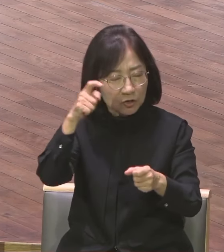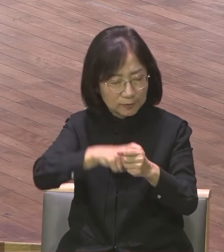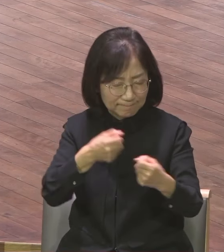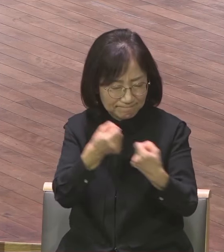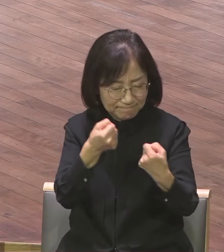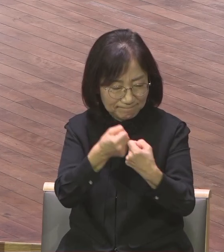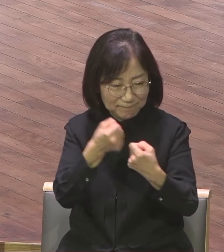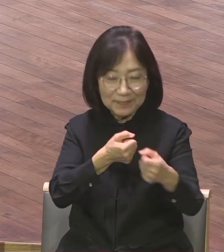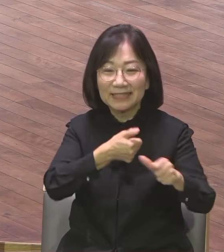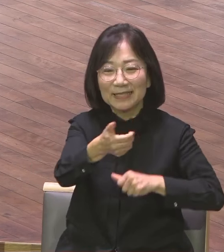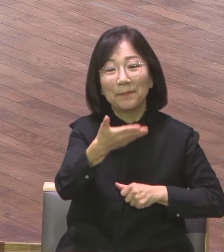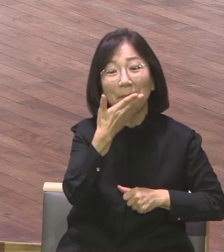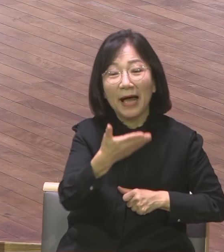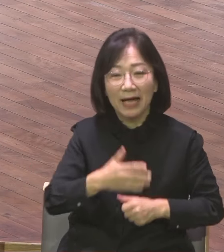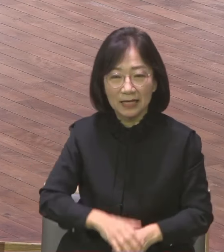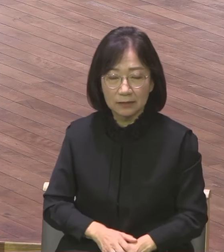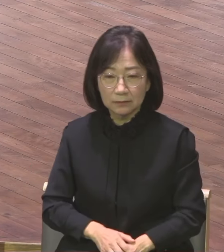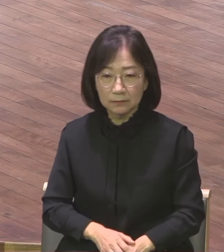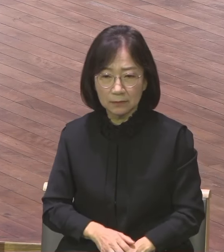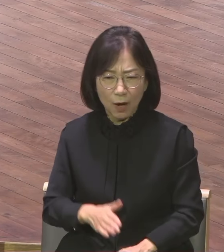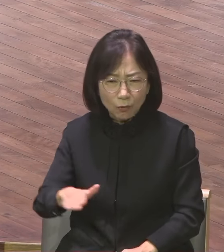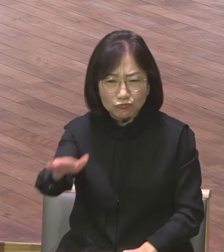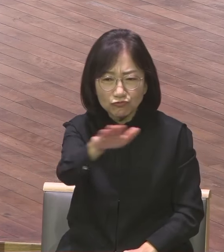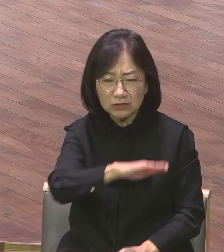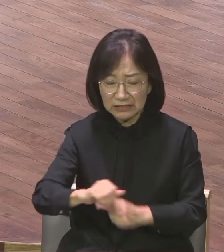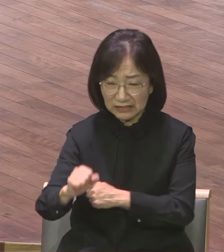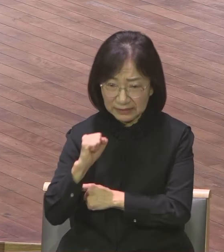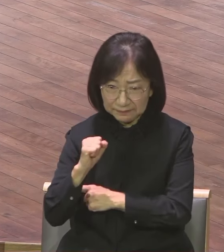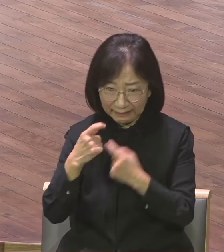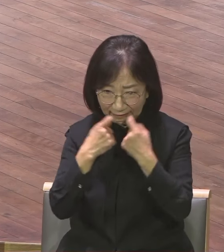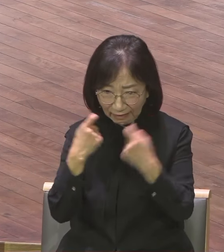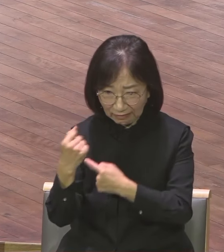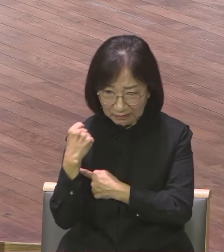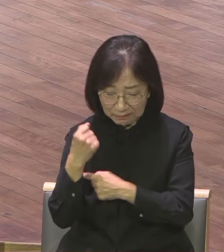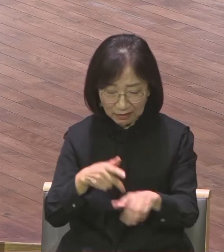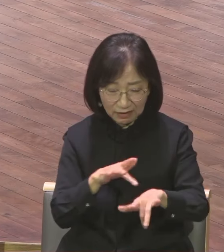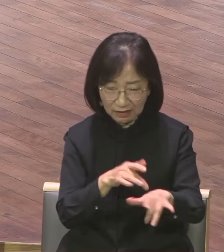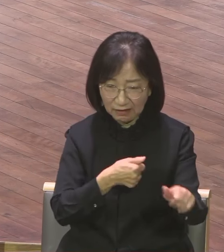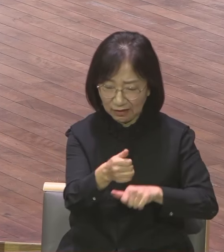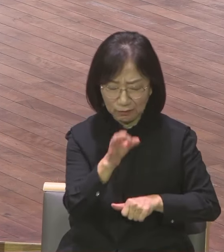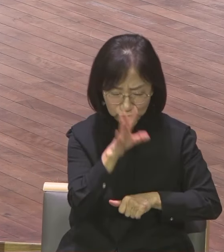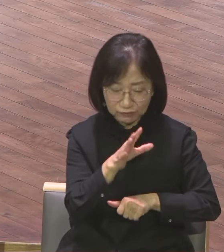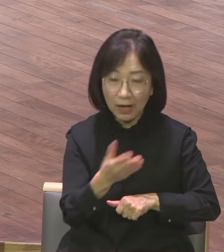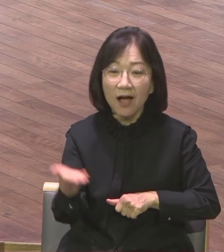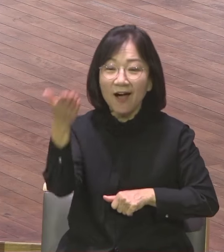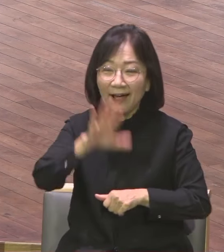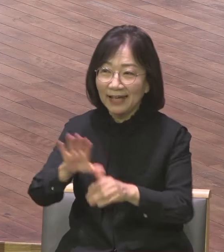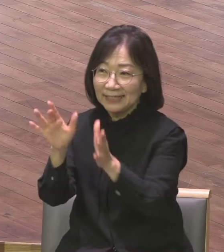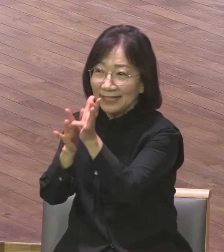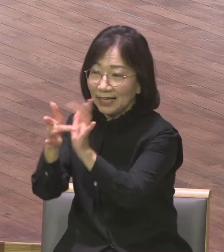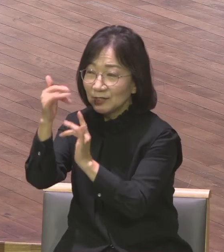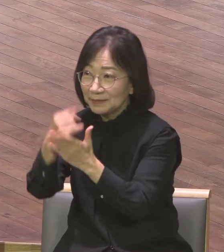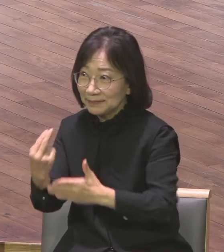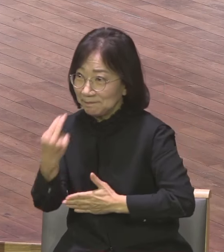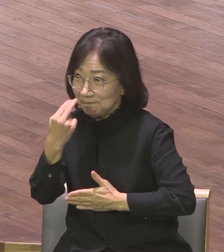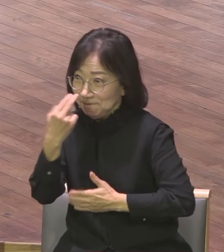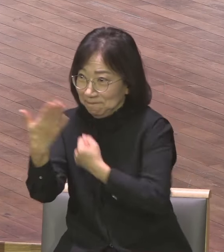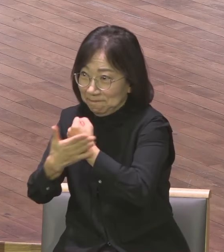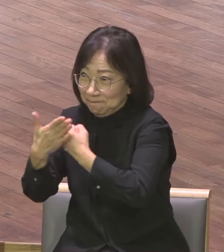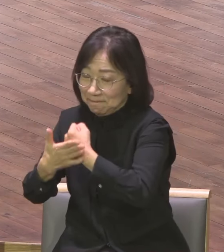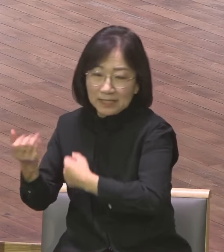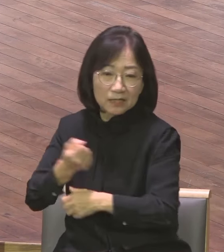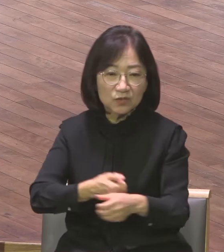아니에요. 우리가 어떻게 이 사단 마귀를 이길 수 있어요? 못 이깁니다. 예수 생명이 우리에게 있기 때문에 이길 수 있다.